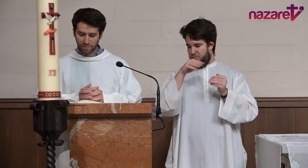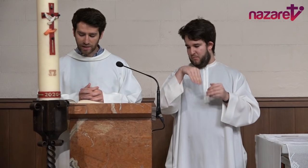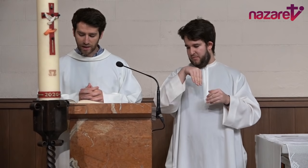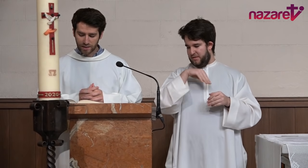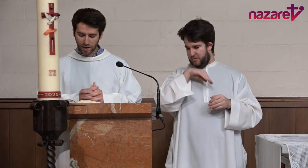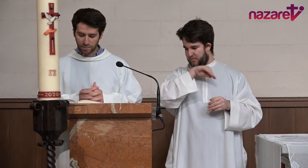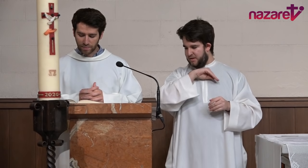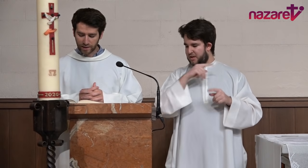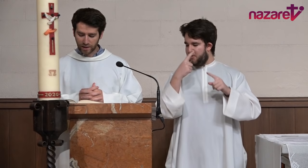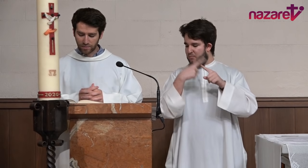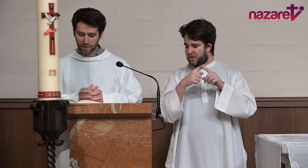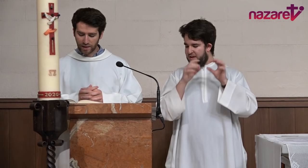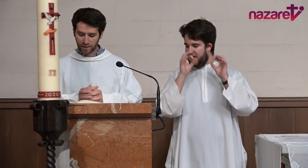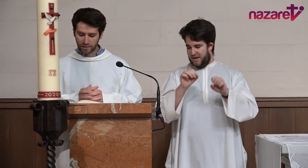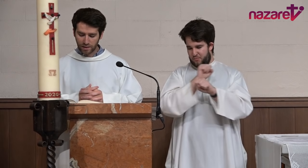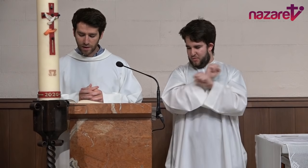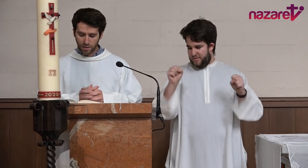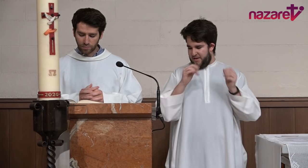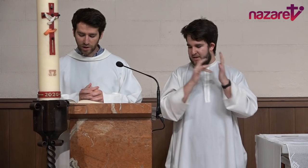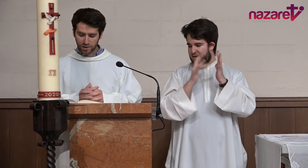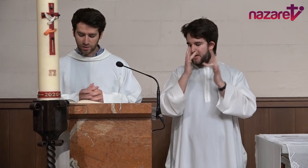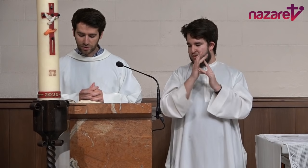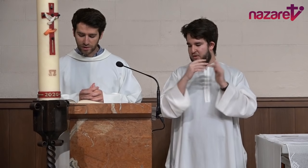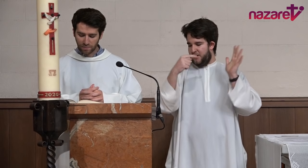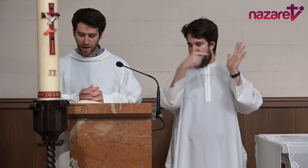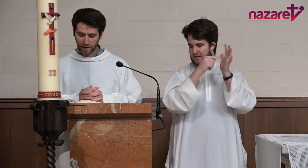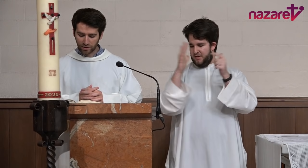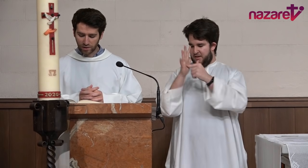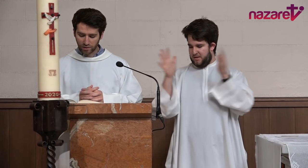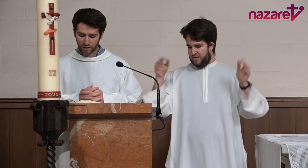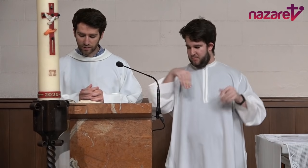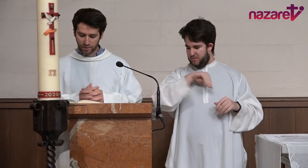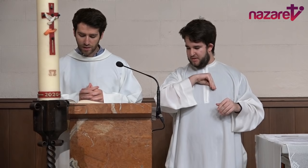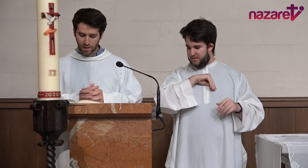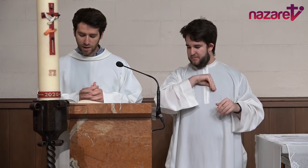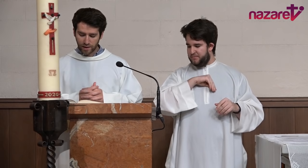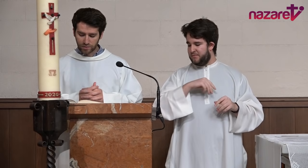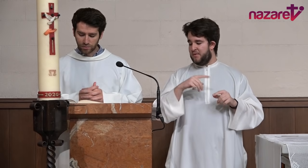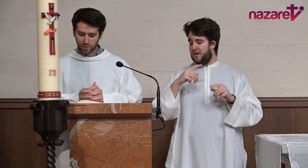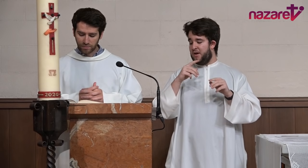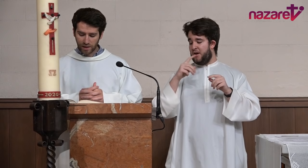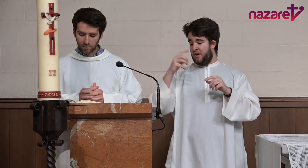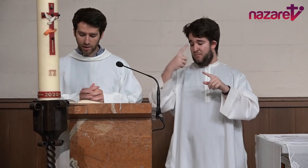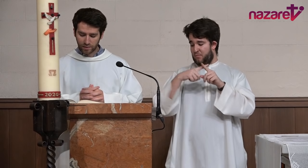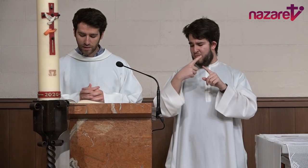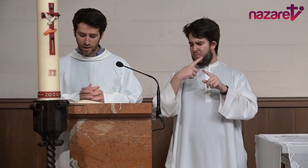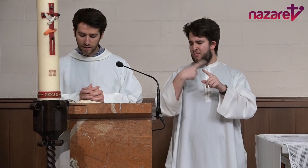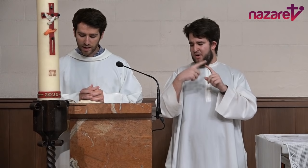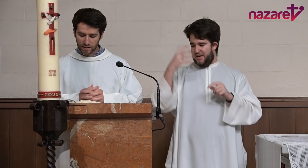a mi derecha, para que no vacile. Por eso se me alegró el corazón, exultó mi lengua, y hasta